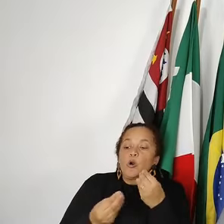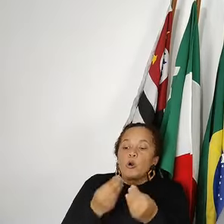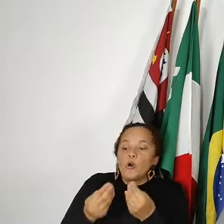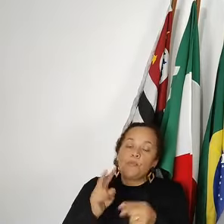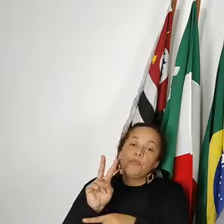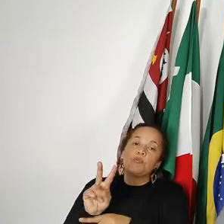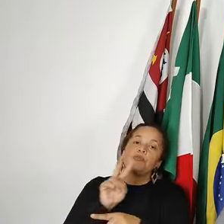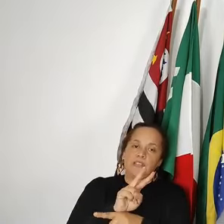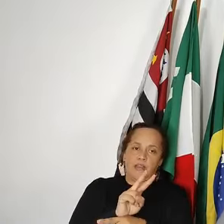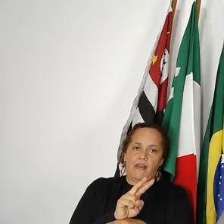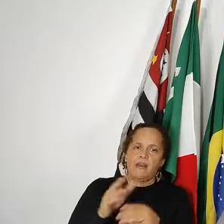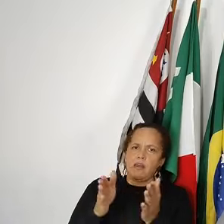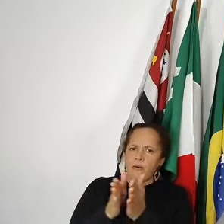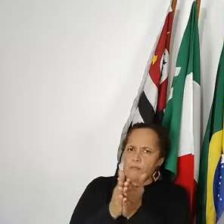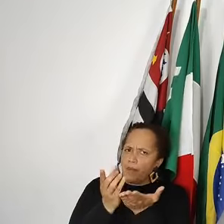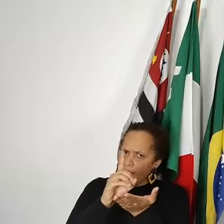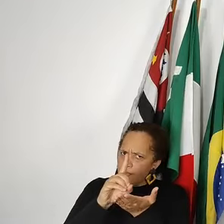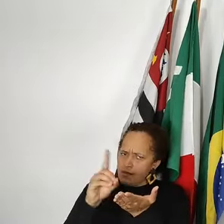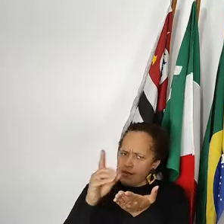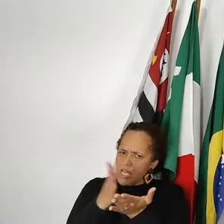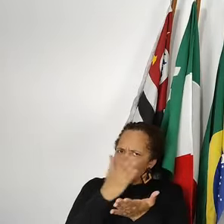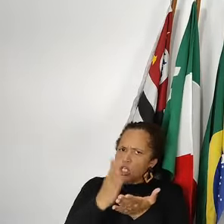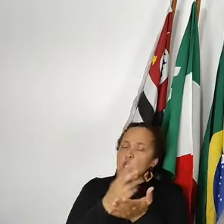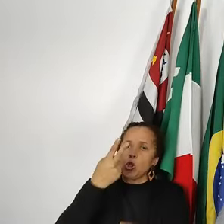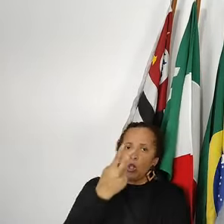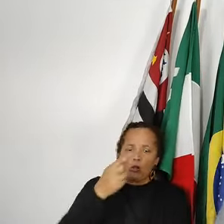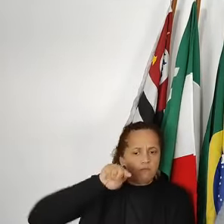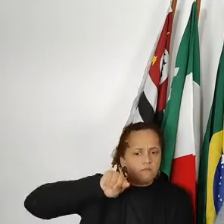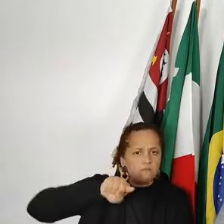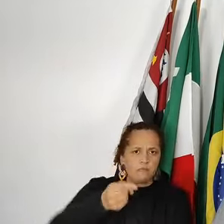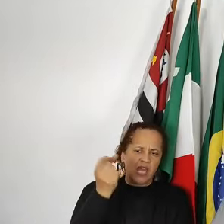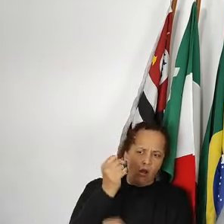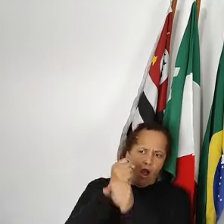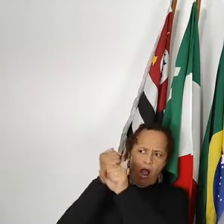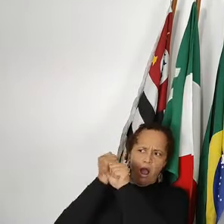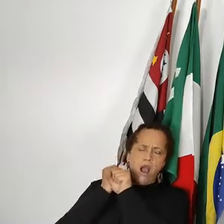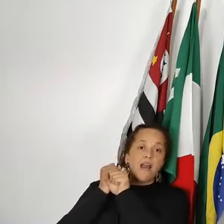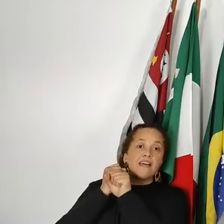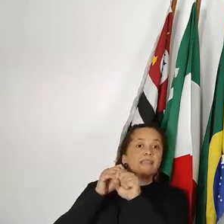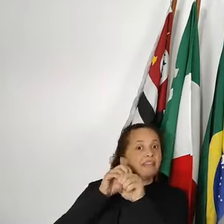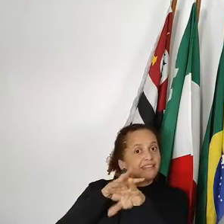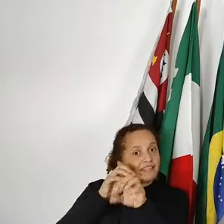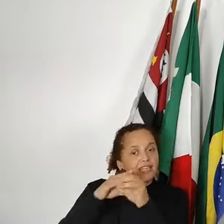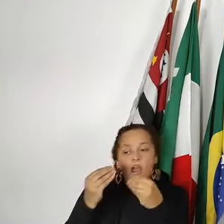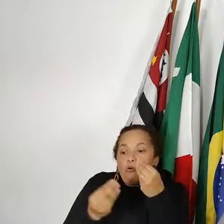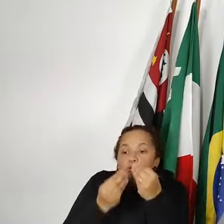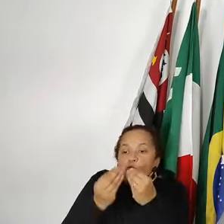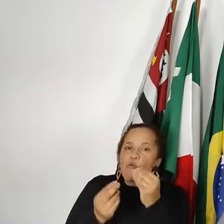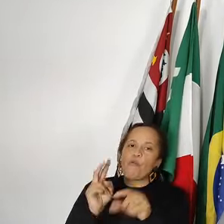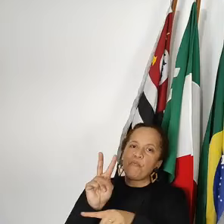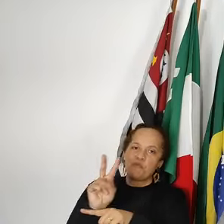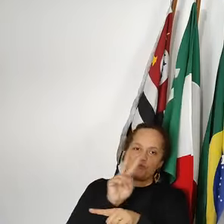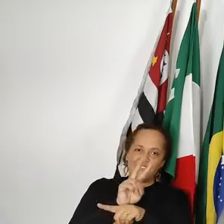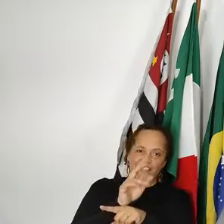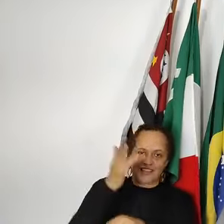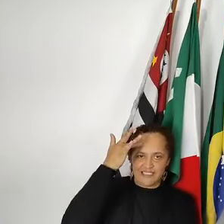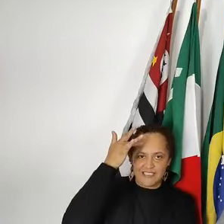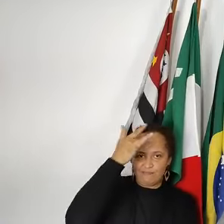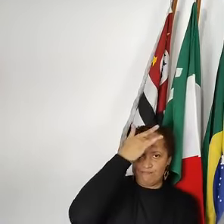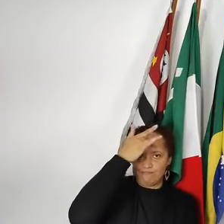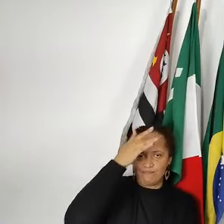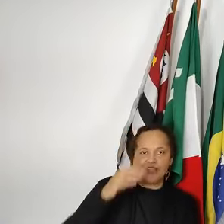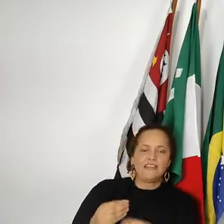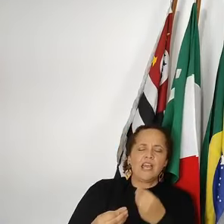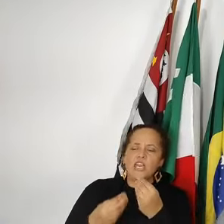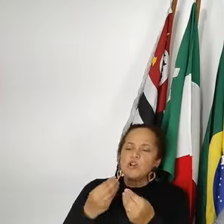anos atrás que foi escrito, ela trata e nos ensina como proteger essa mente. Então nós vamos estudar um pouquinho hoje a proteção. Qual é o